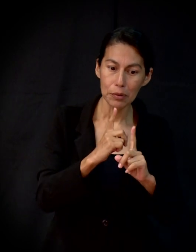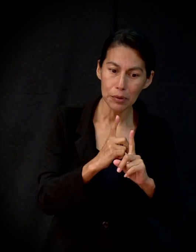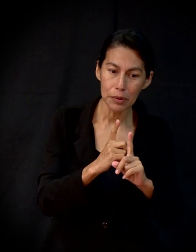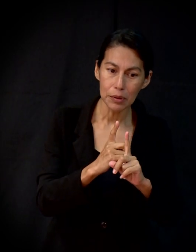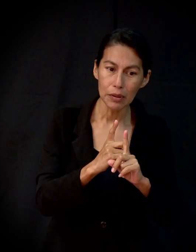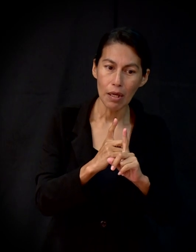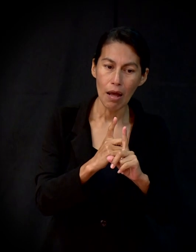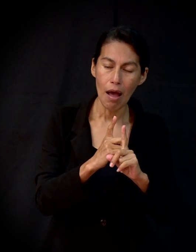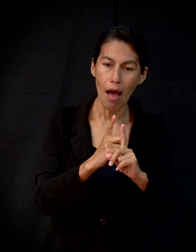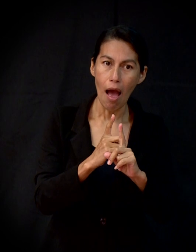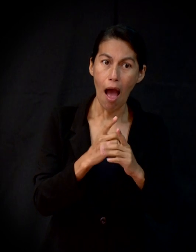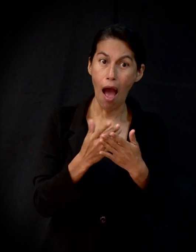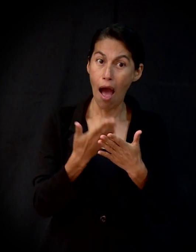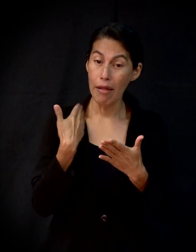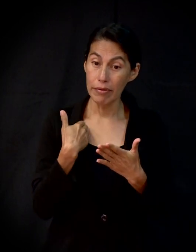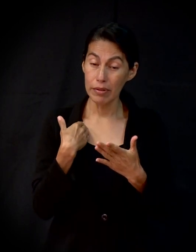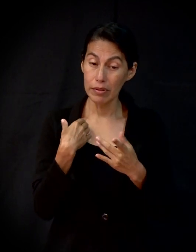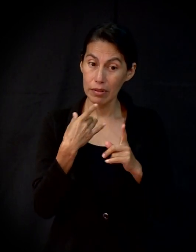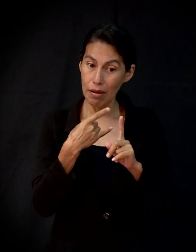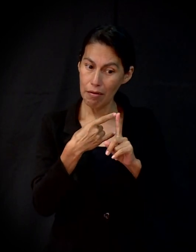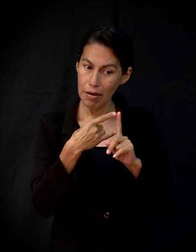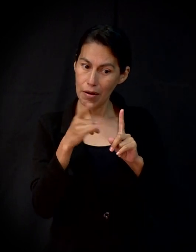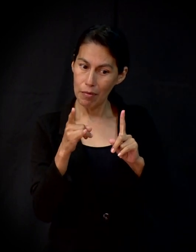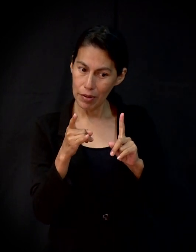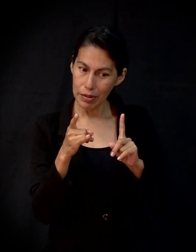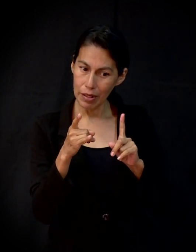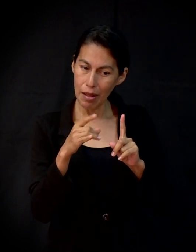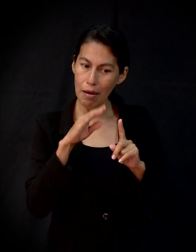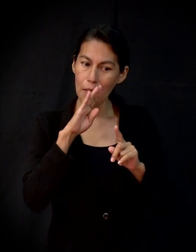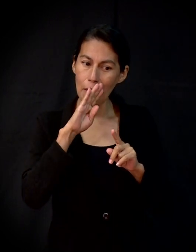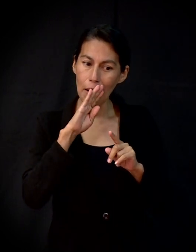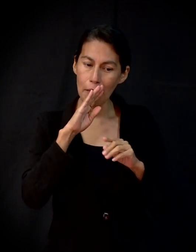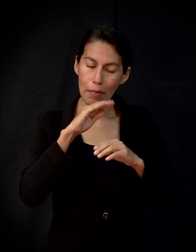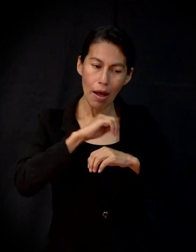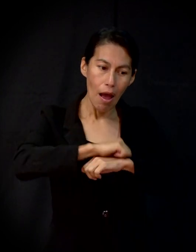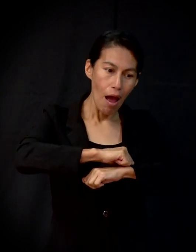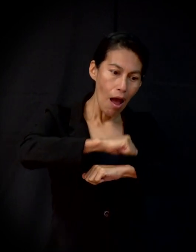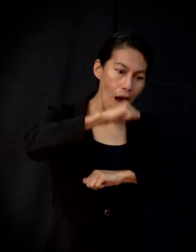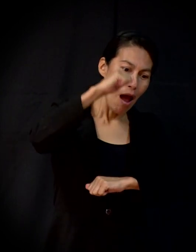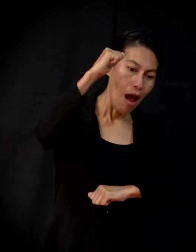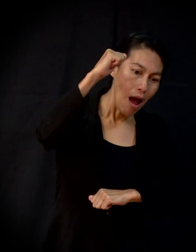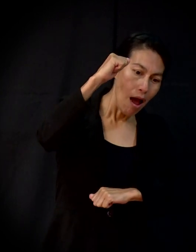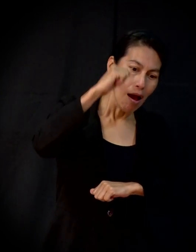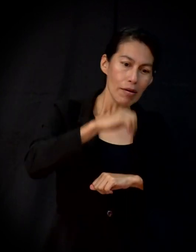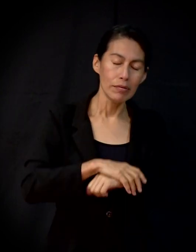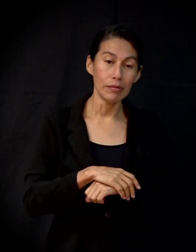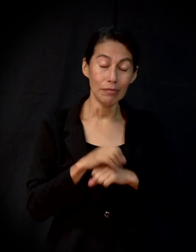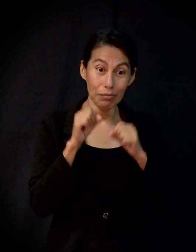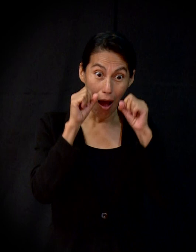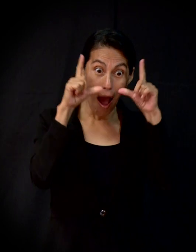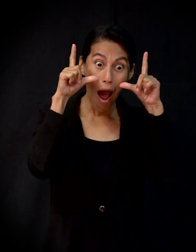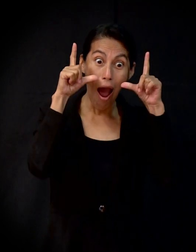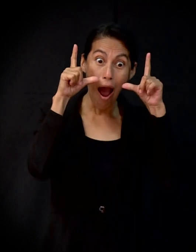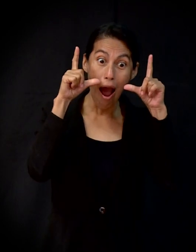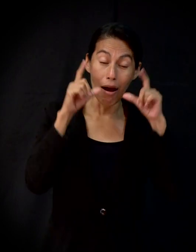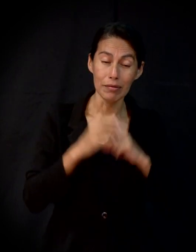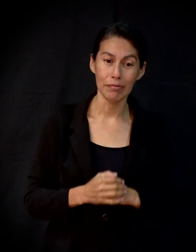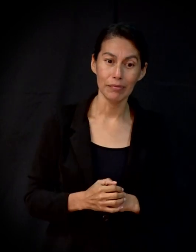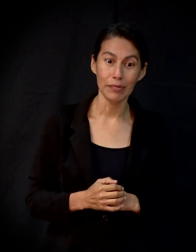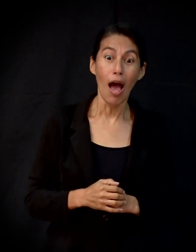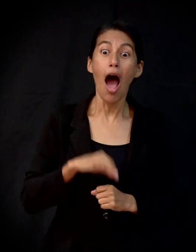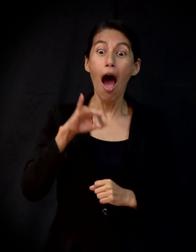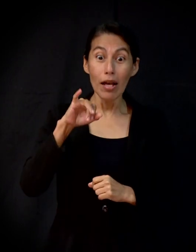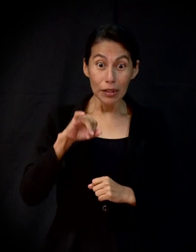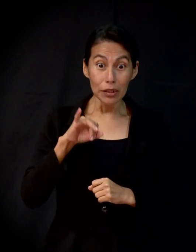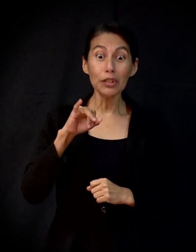de mí y antes de que yo abriera la puerta, mi mamá abrió la ventana y también abrió bien grandes los ojos y